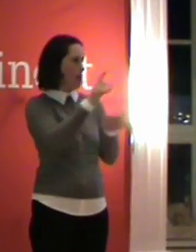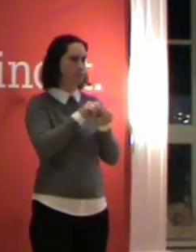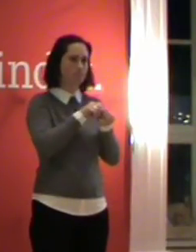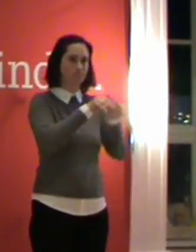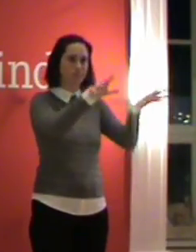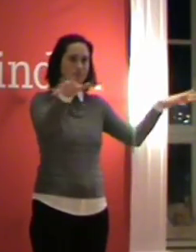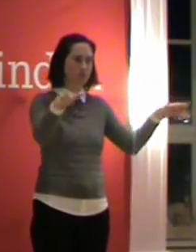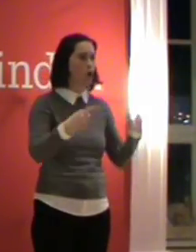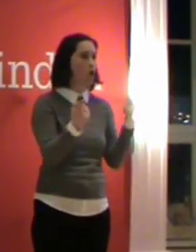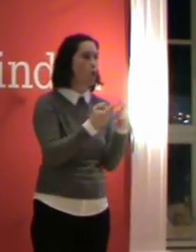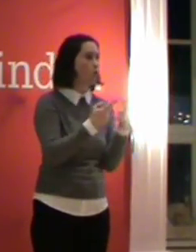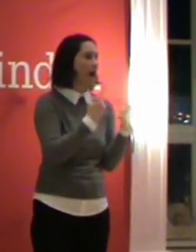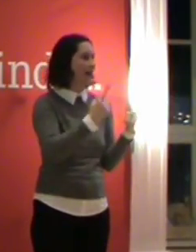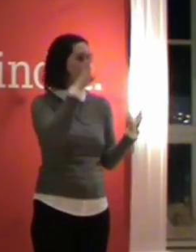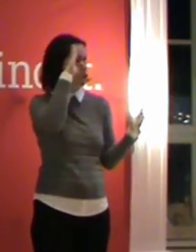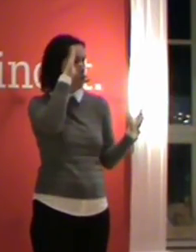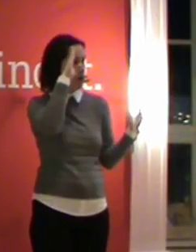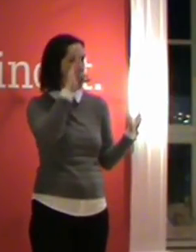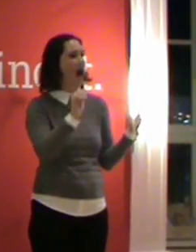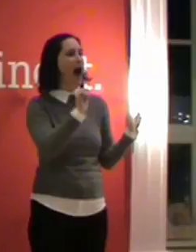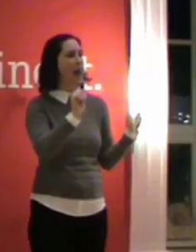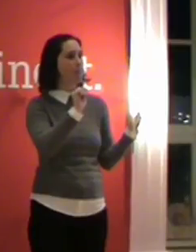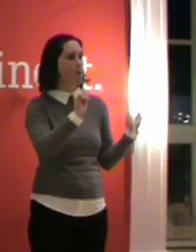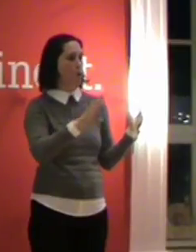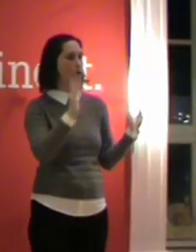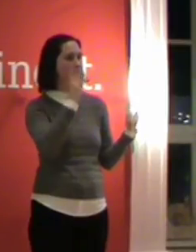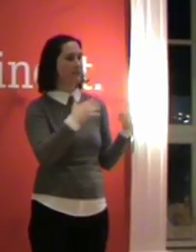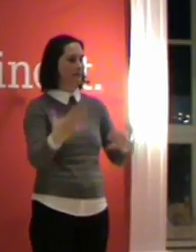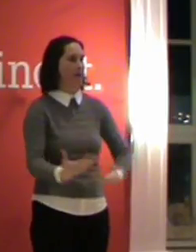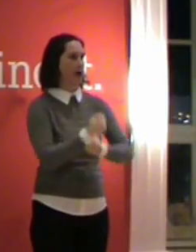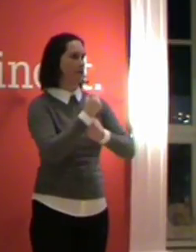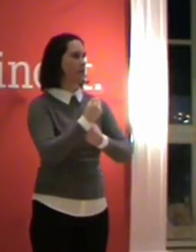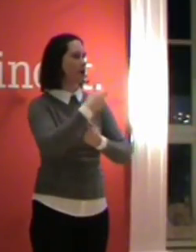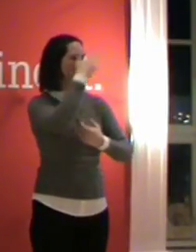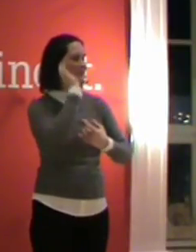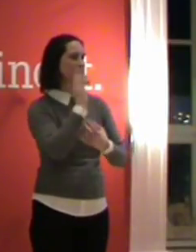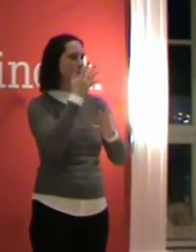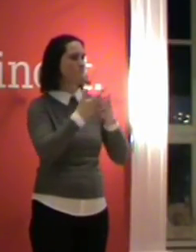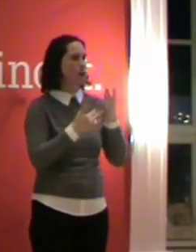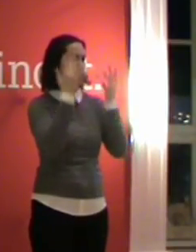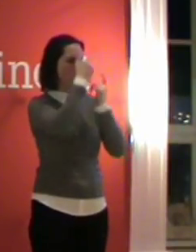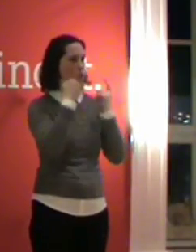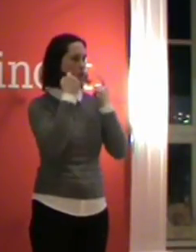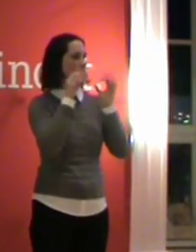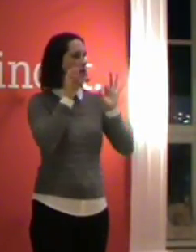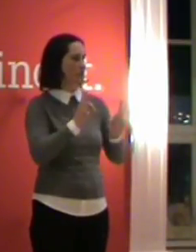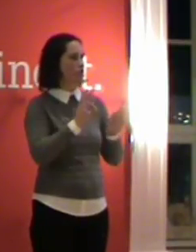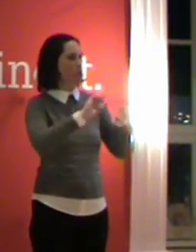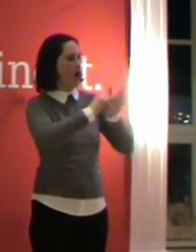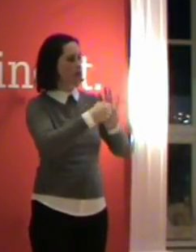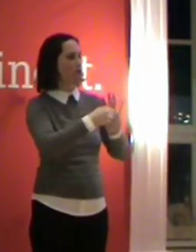von dem blutverschmierten Jungen, der in Aleppo aus den Trümmern gerettet worden ist. Das sind die Symbole aktueller